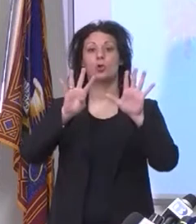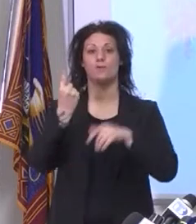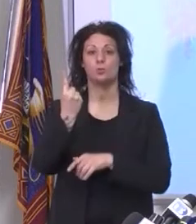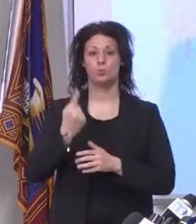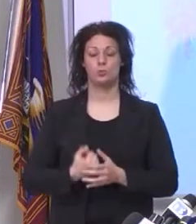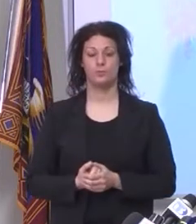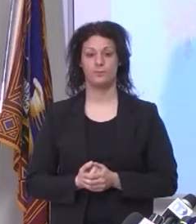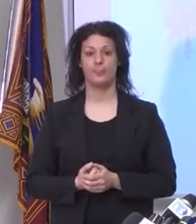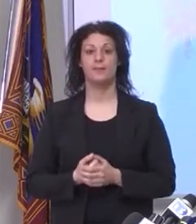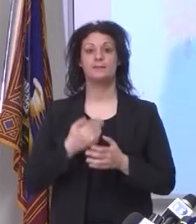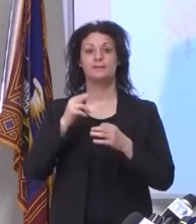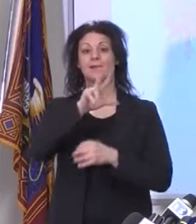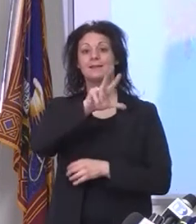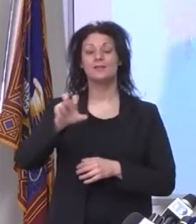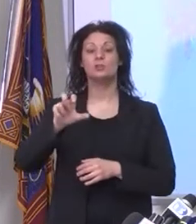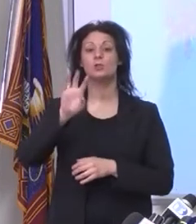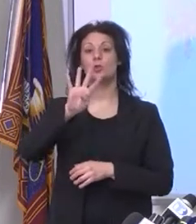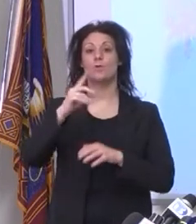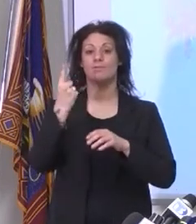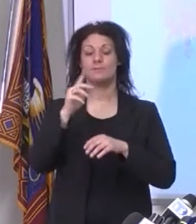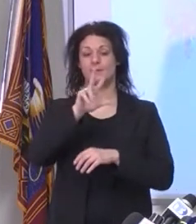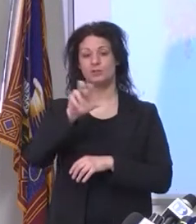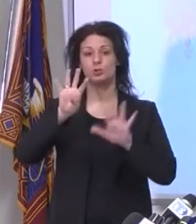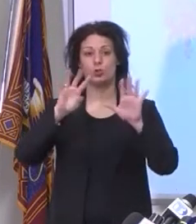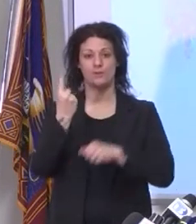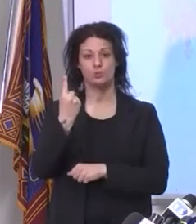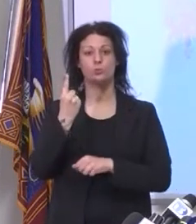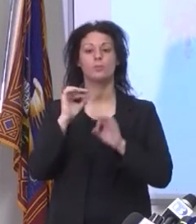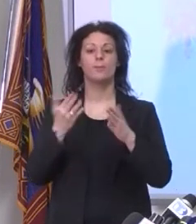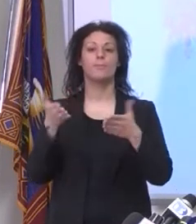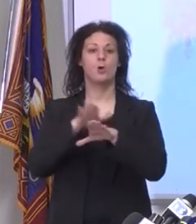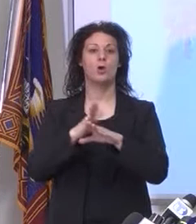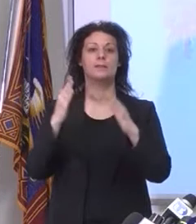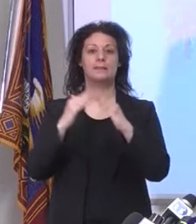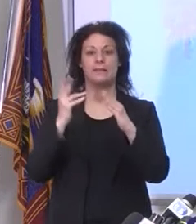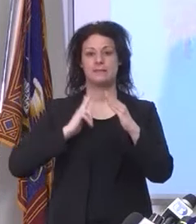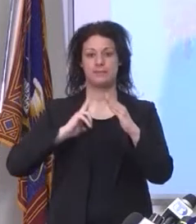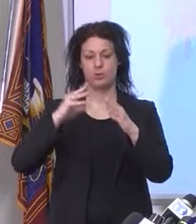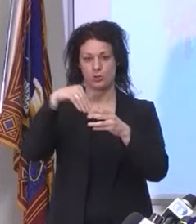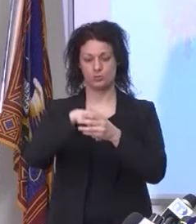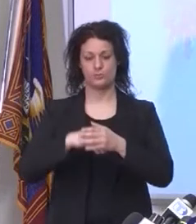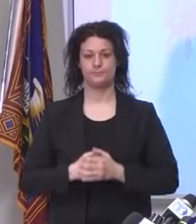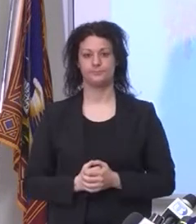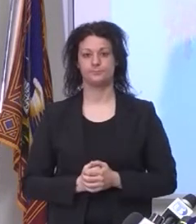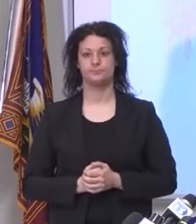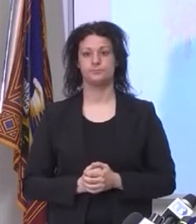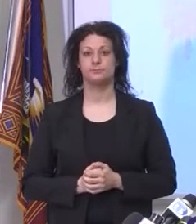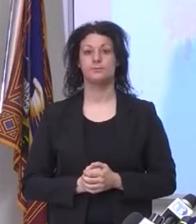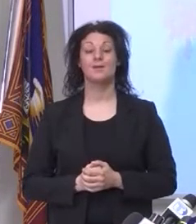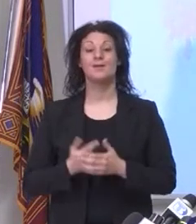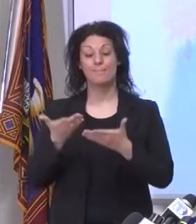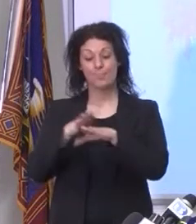decessi complessivi, 391 sono i decessi all'interno delle strutture per anziani. Di questi, insomma, non abbiamo